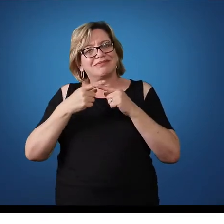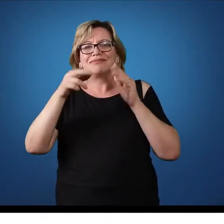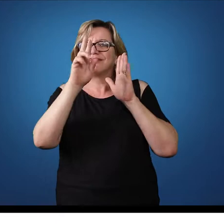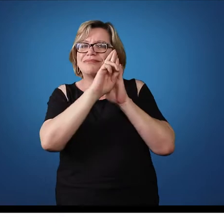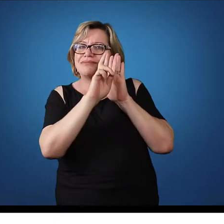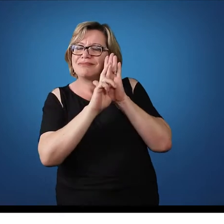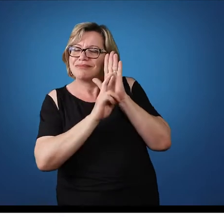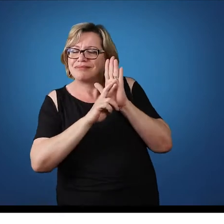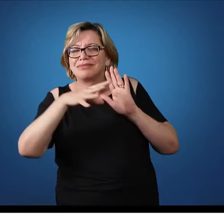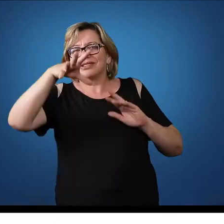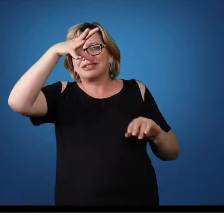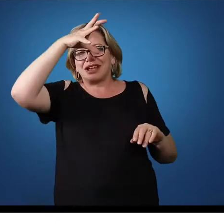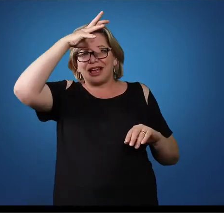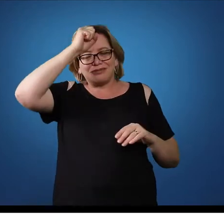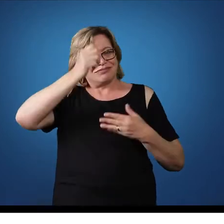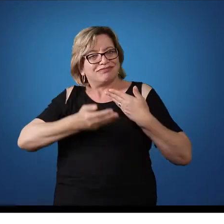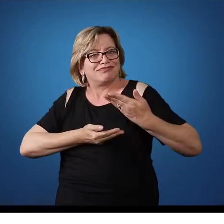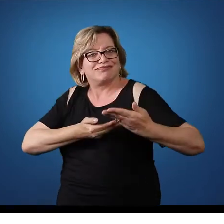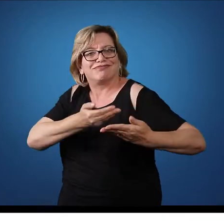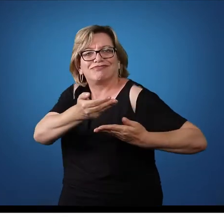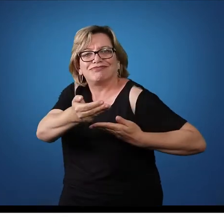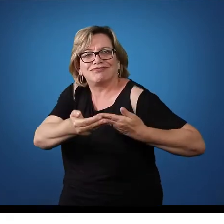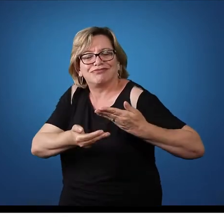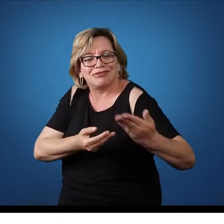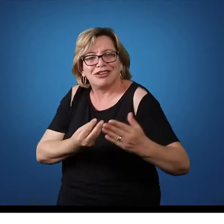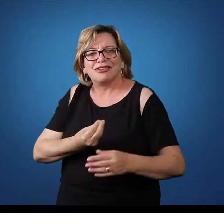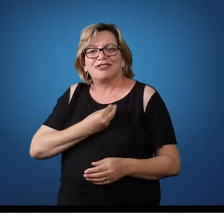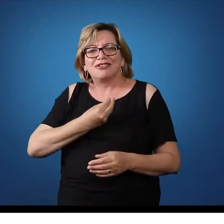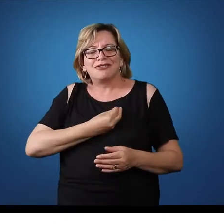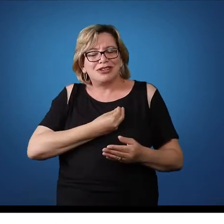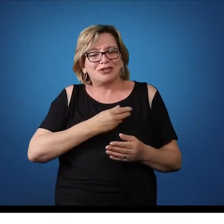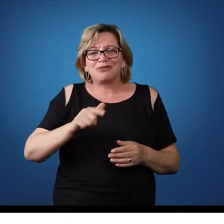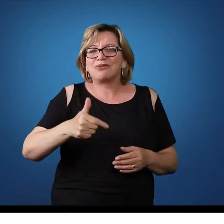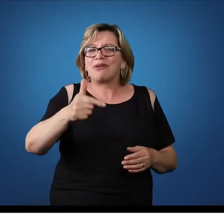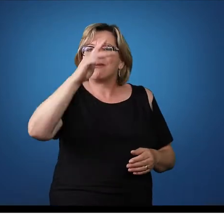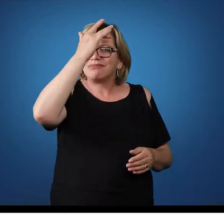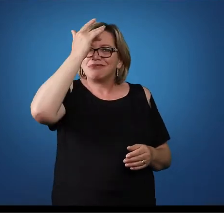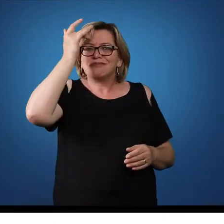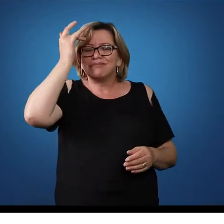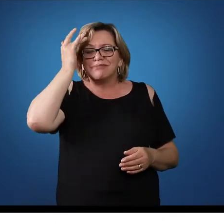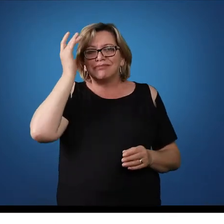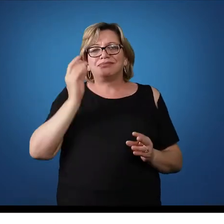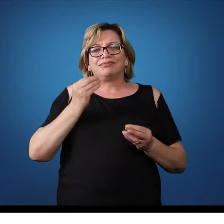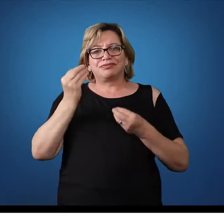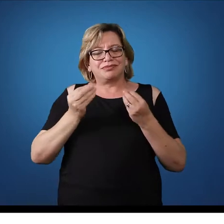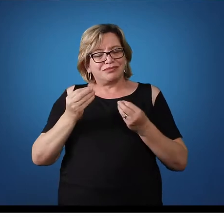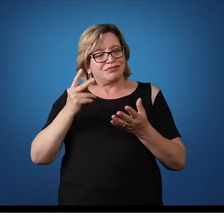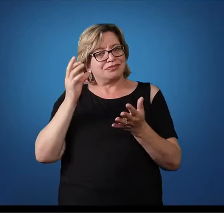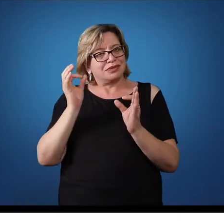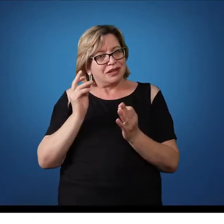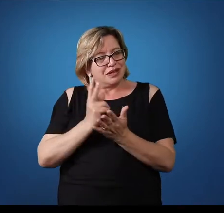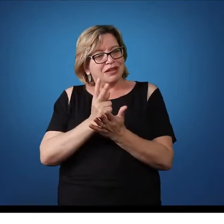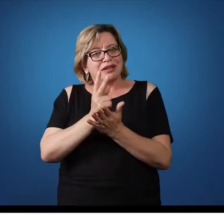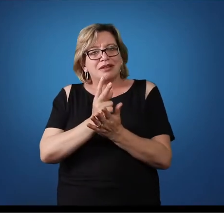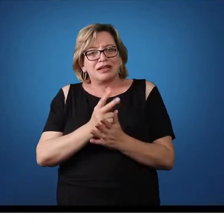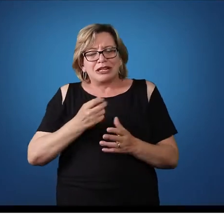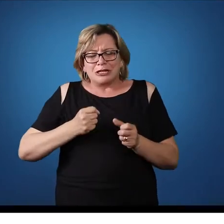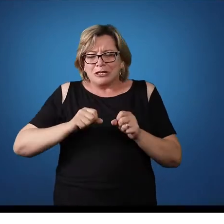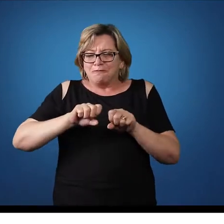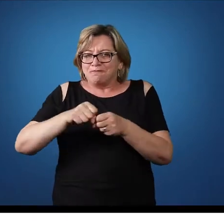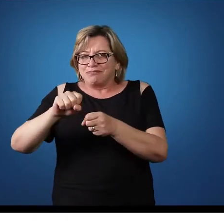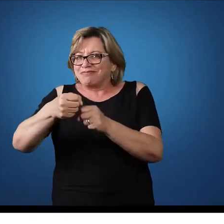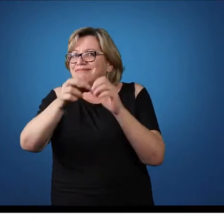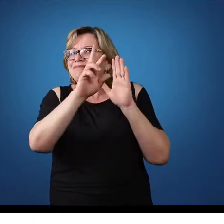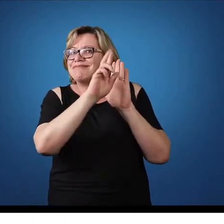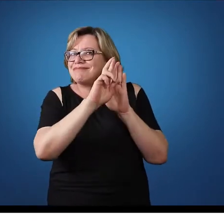no trato, a gente aprende elas na convivência com os outros. E é claro que quando a gente quebra essas regras,